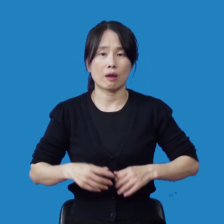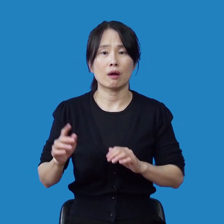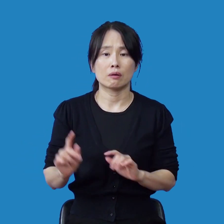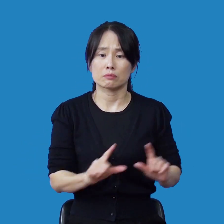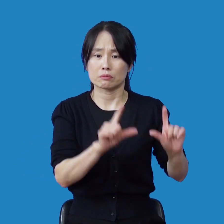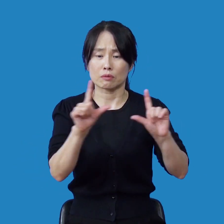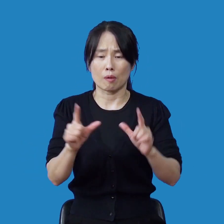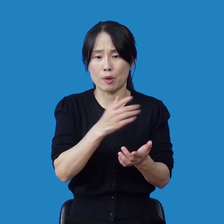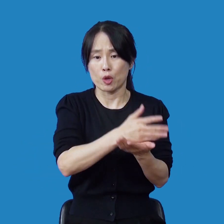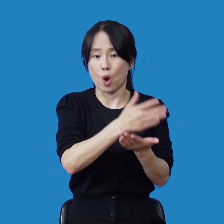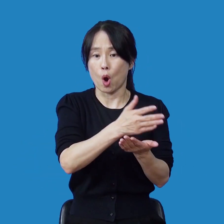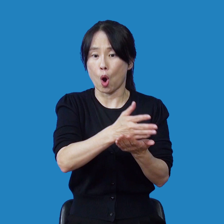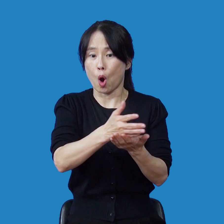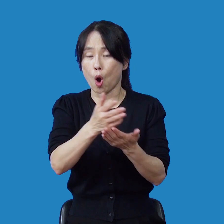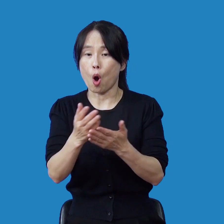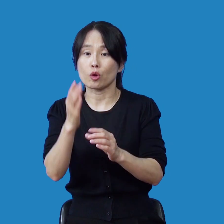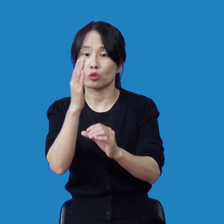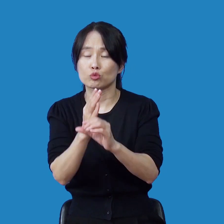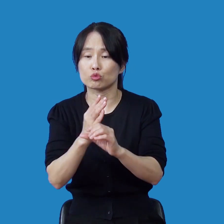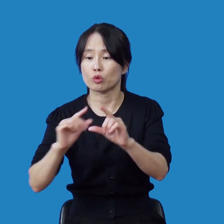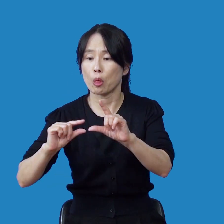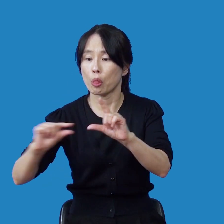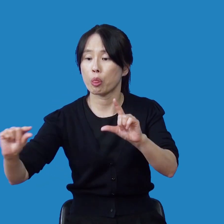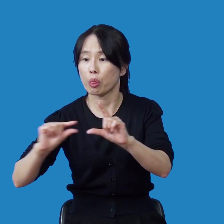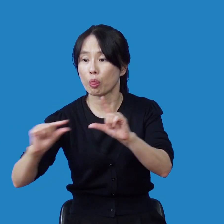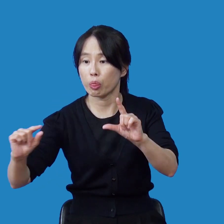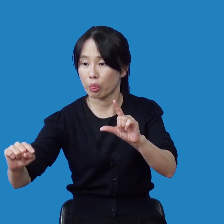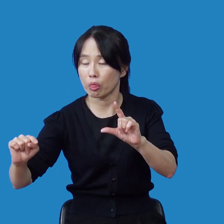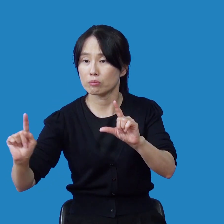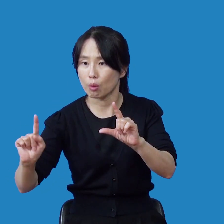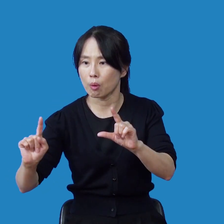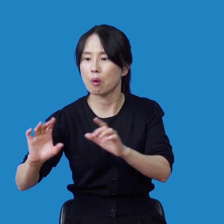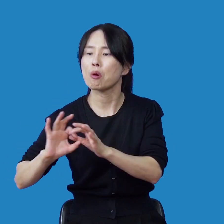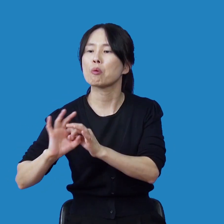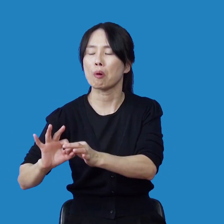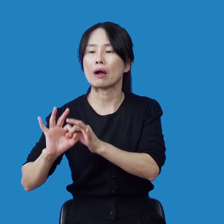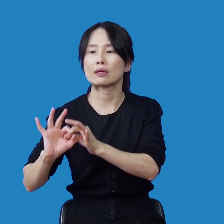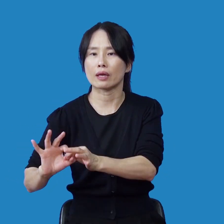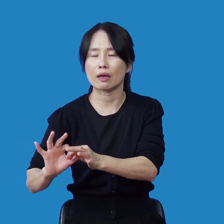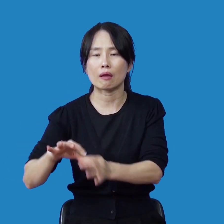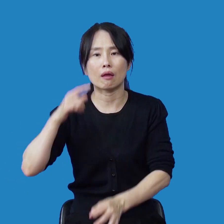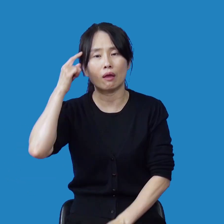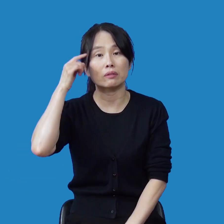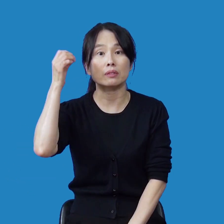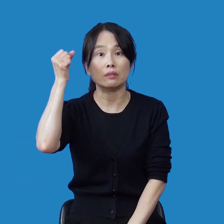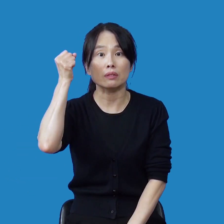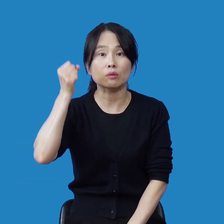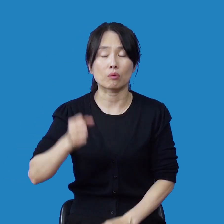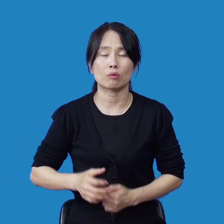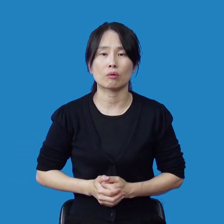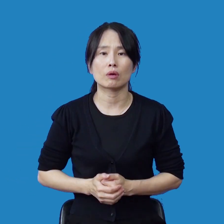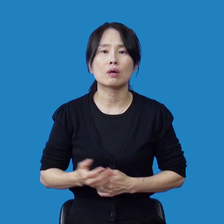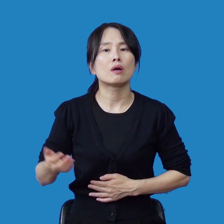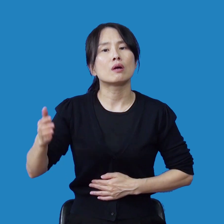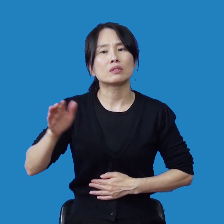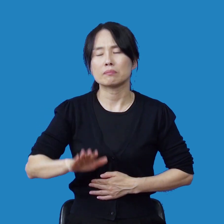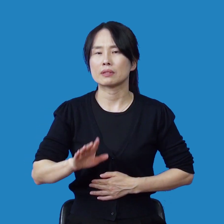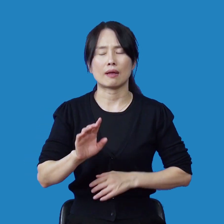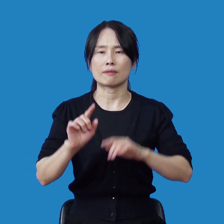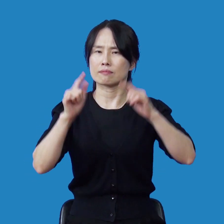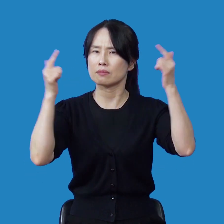삶의 여러 영역이 있는데 그 중에 하나의 영역이 인간관계를 맺는 것이라고 생각합니다. 그런데